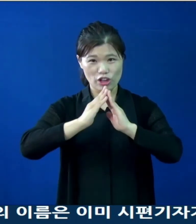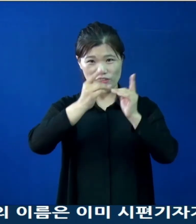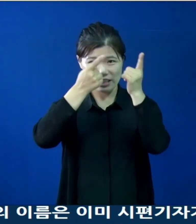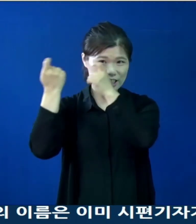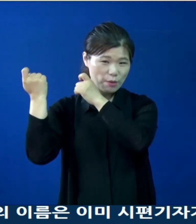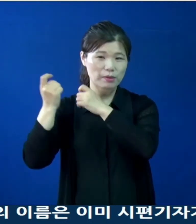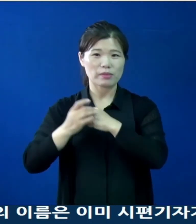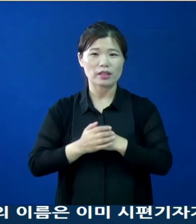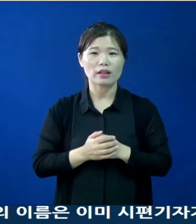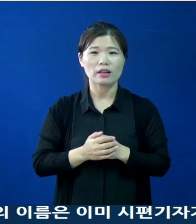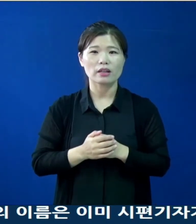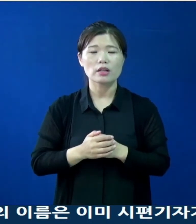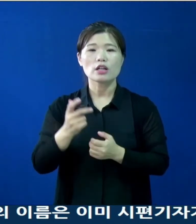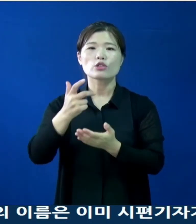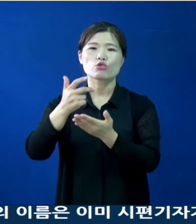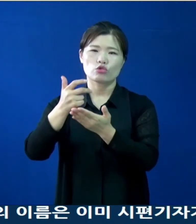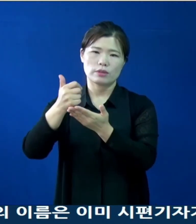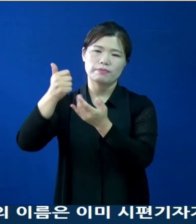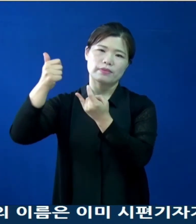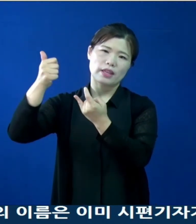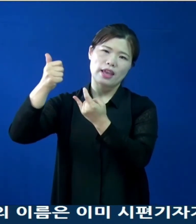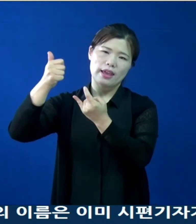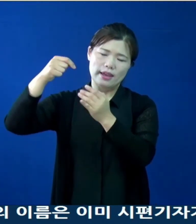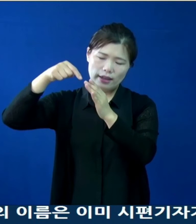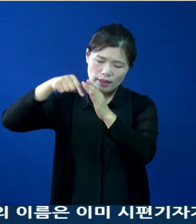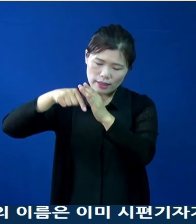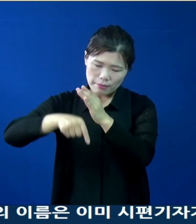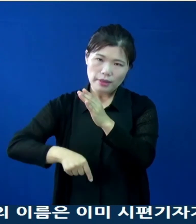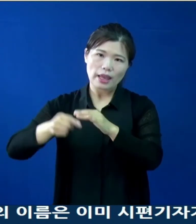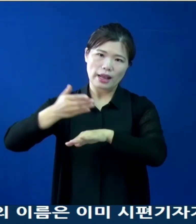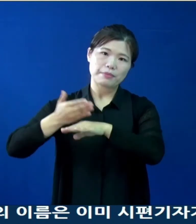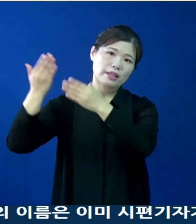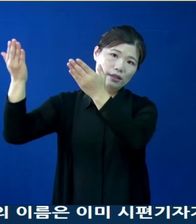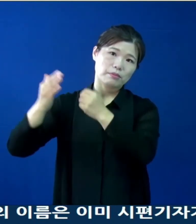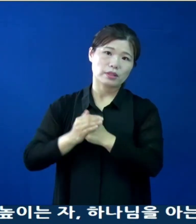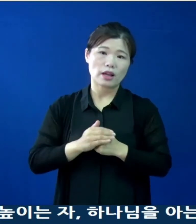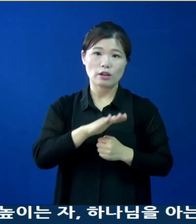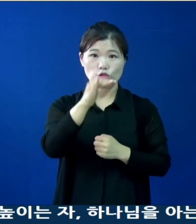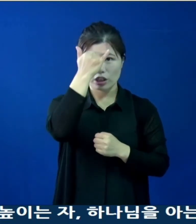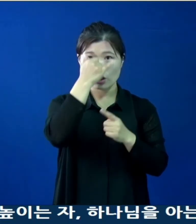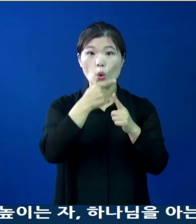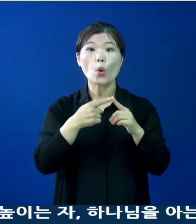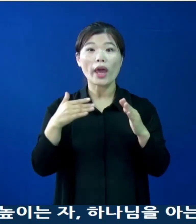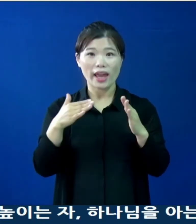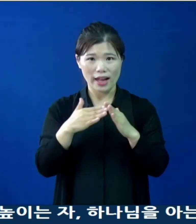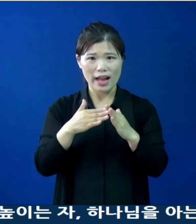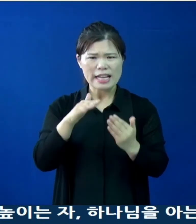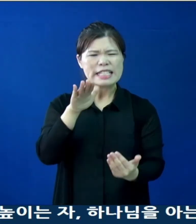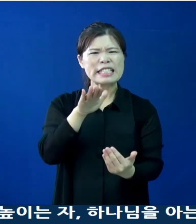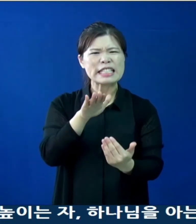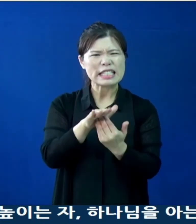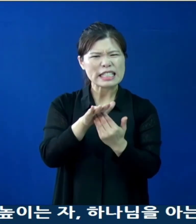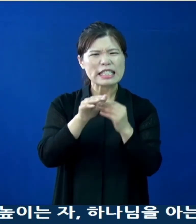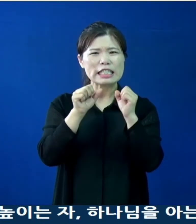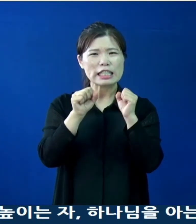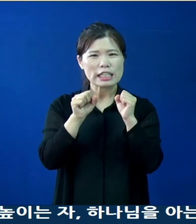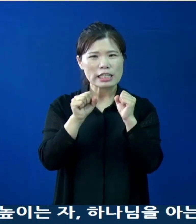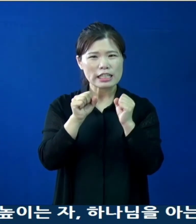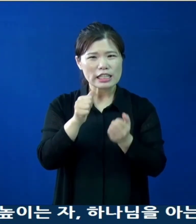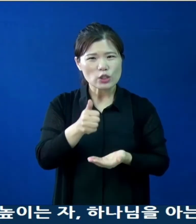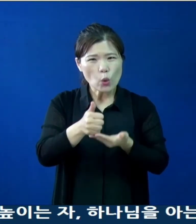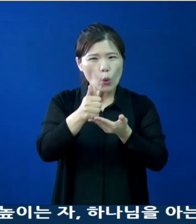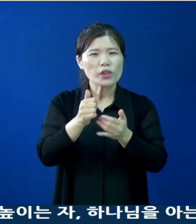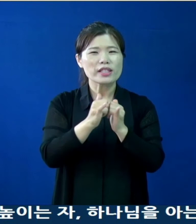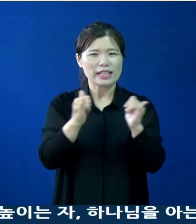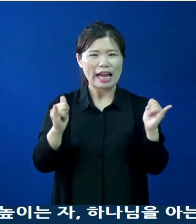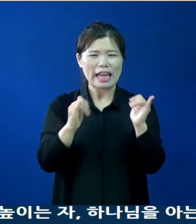주님께 깊은 감사 올려드립니다. 우리 교회가 지존자의 은밀한 곳이 되기를 간절히